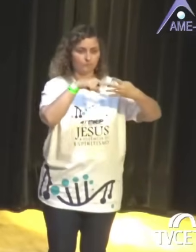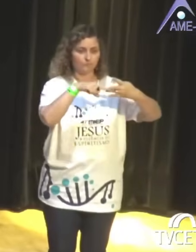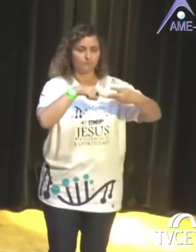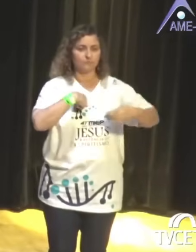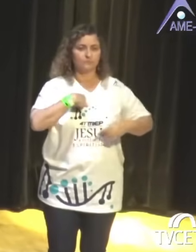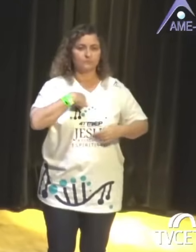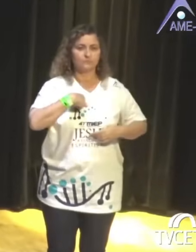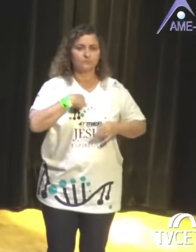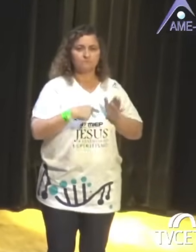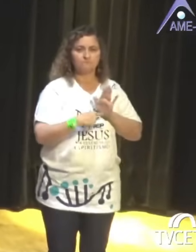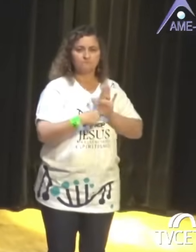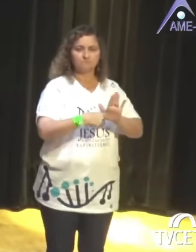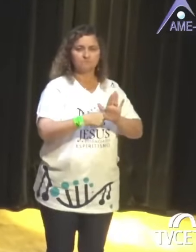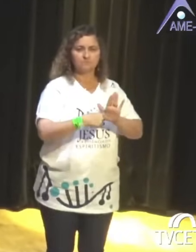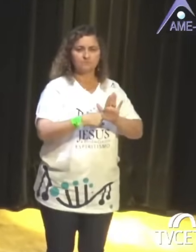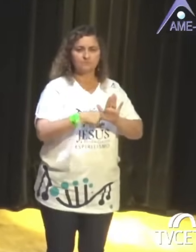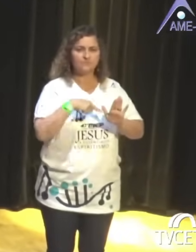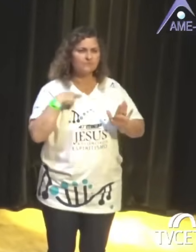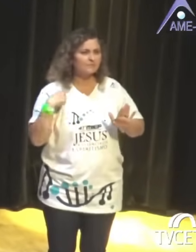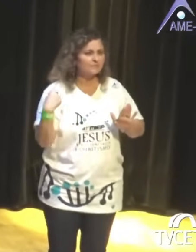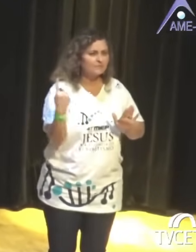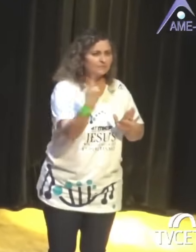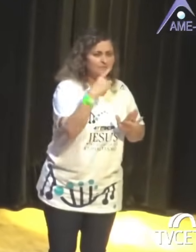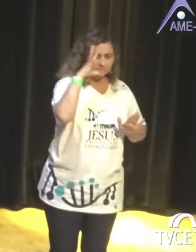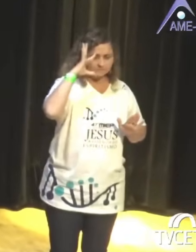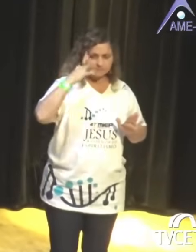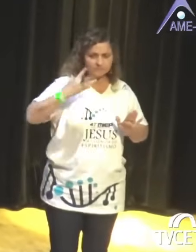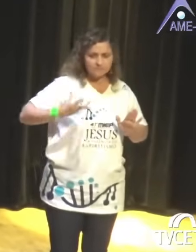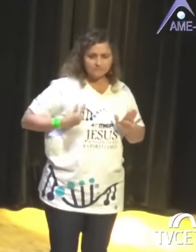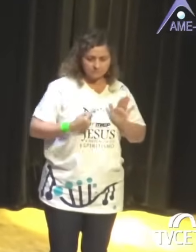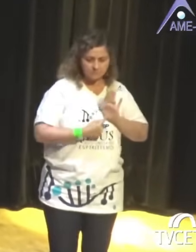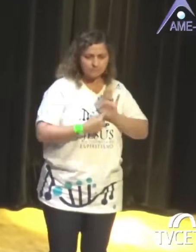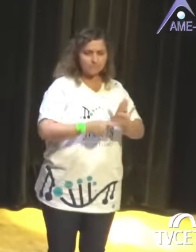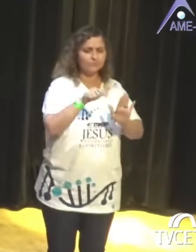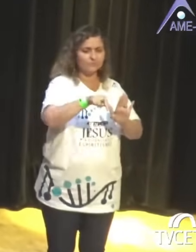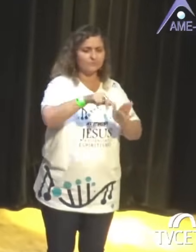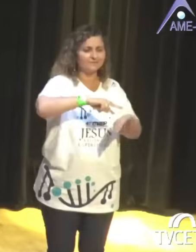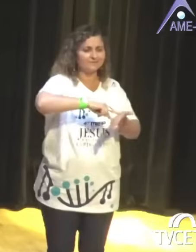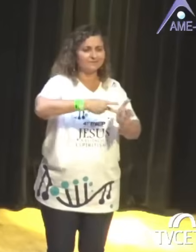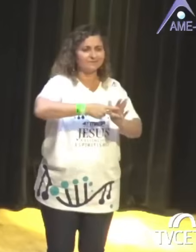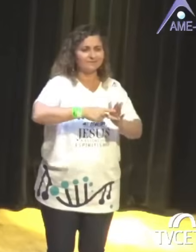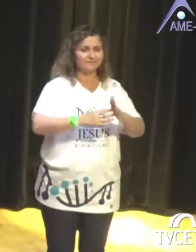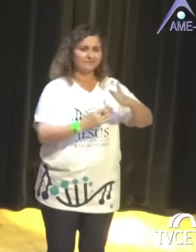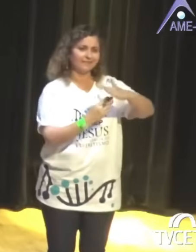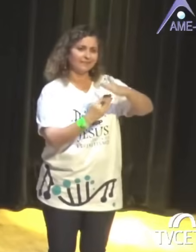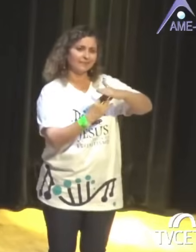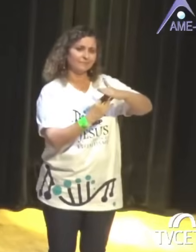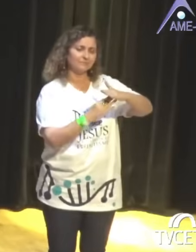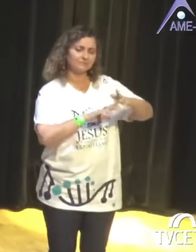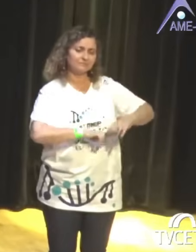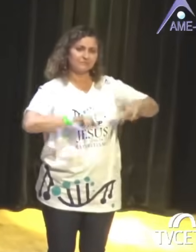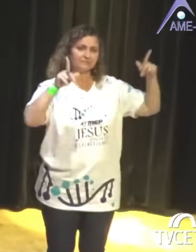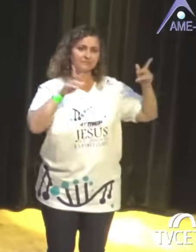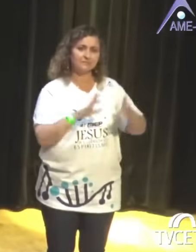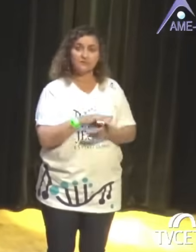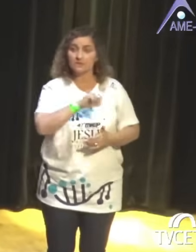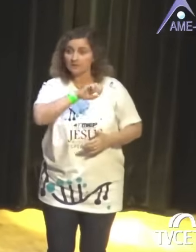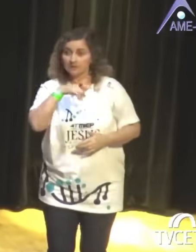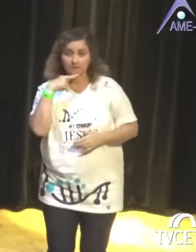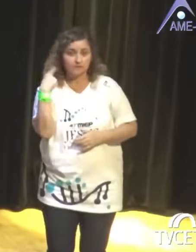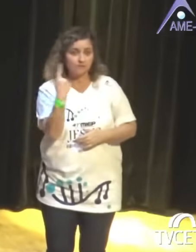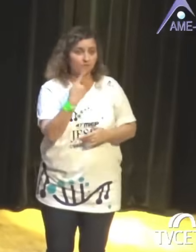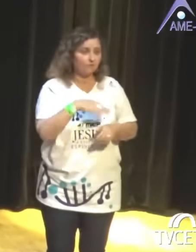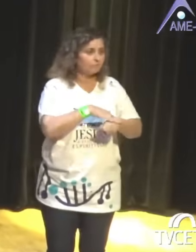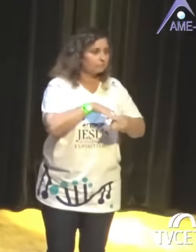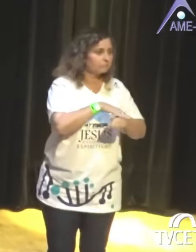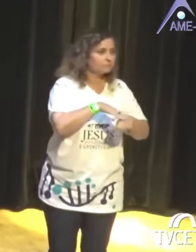de tempo se você conversar com 99% dos encarnados nesse planeta eles